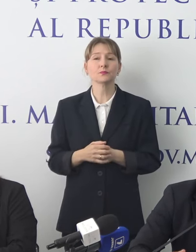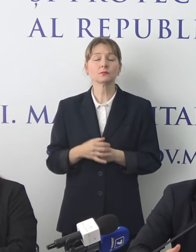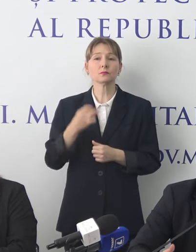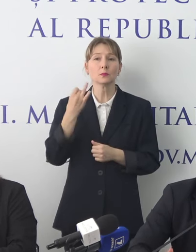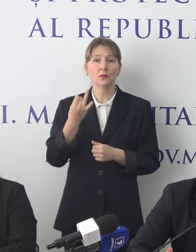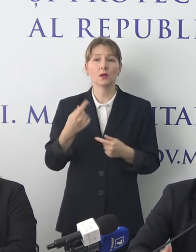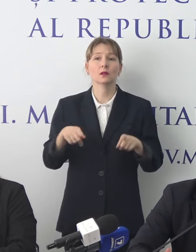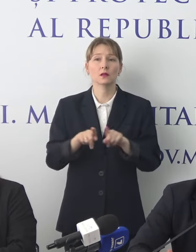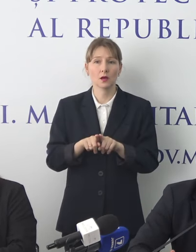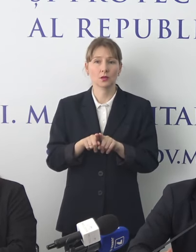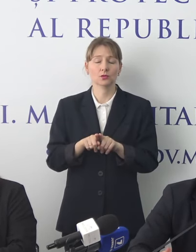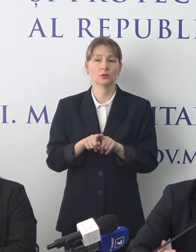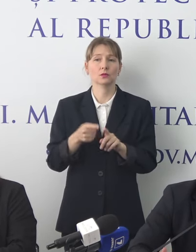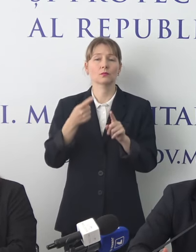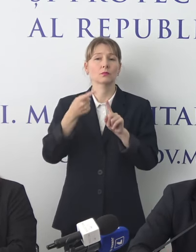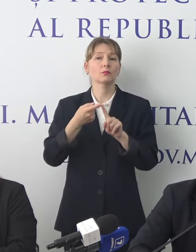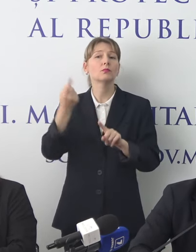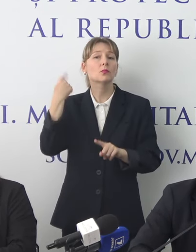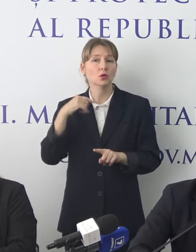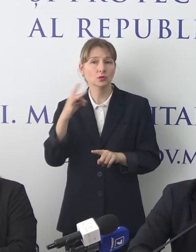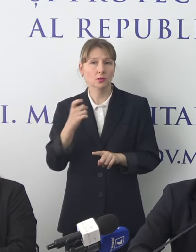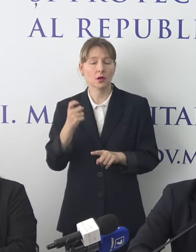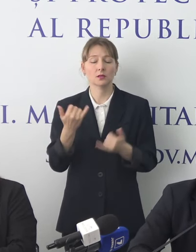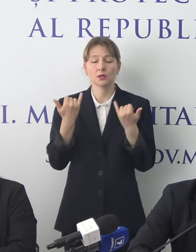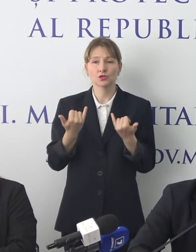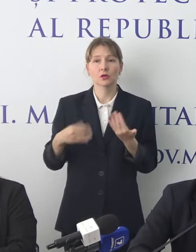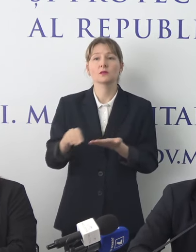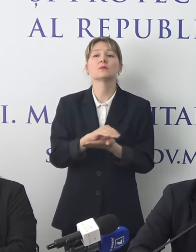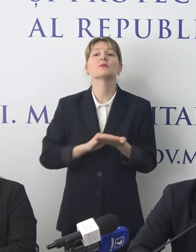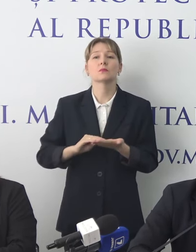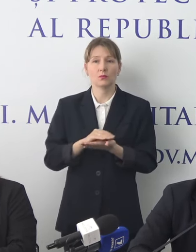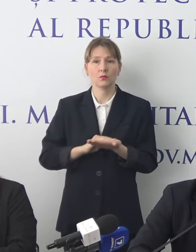Și am zis-o și atunci și acum o repetăm.